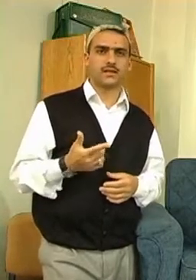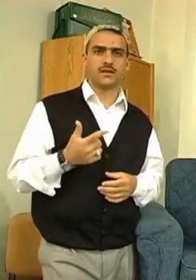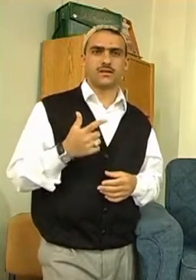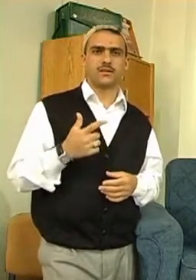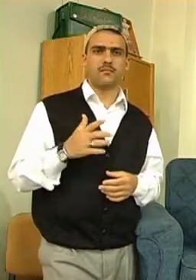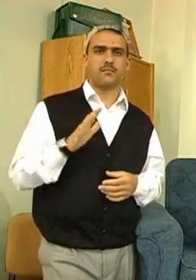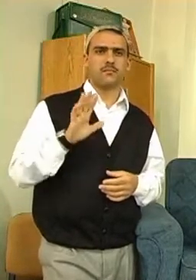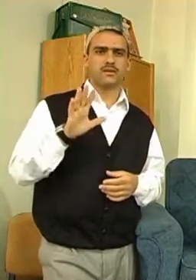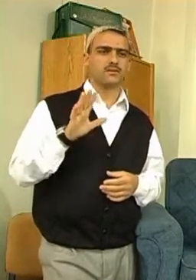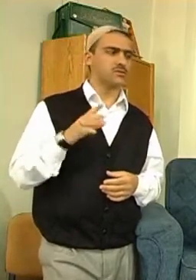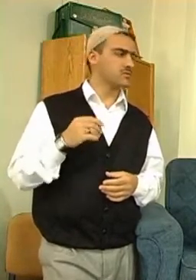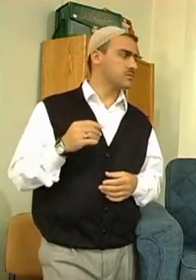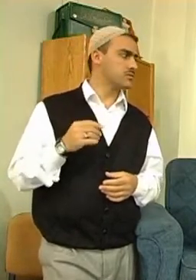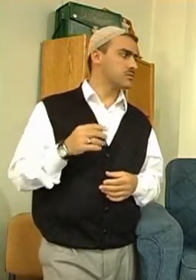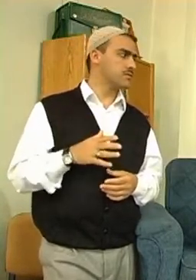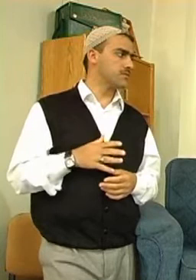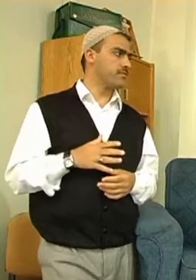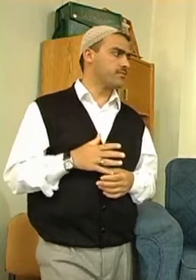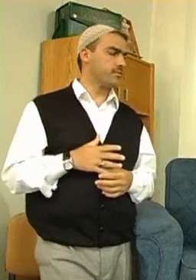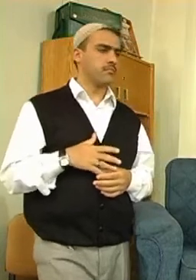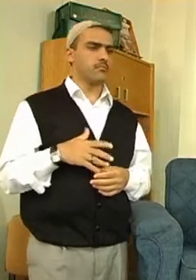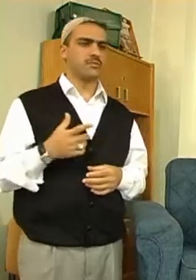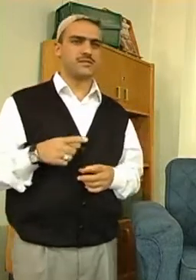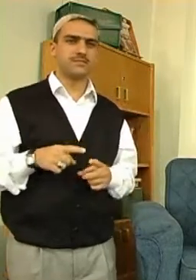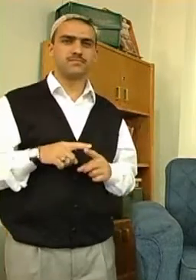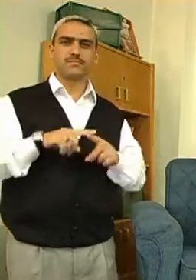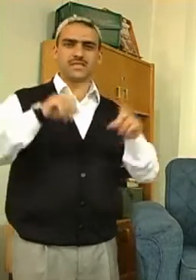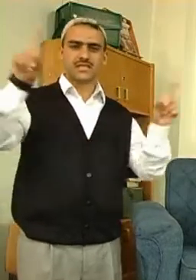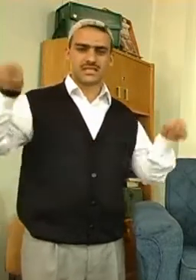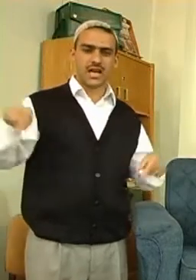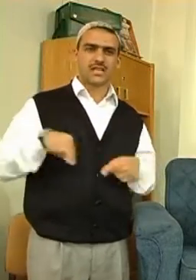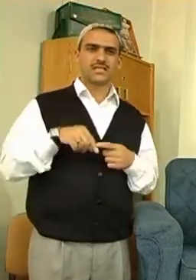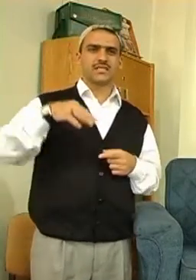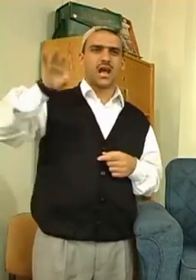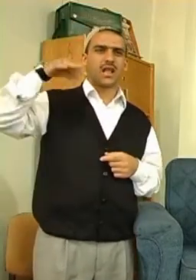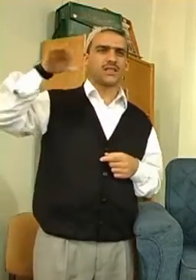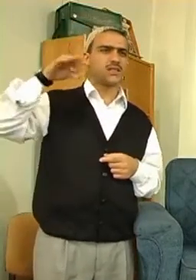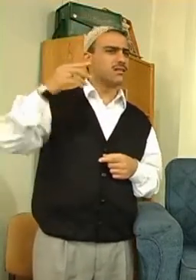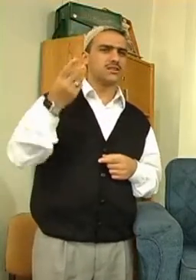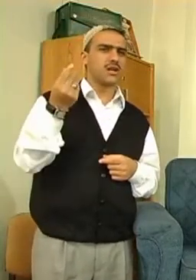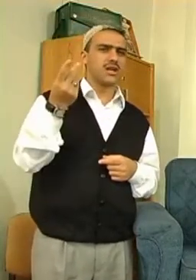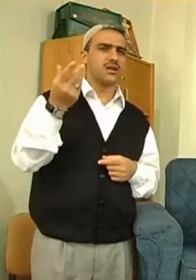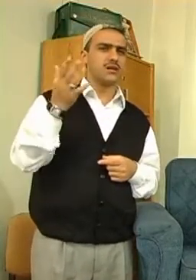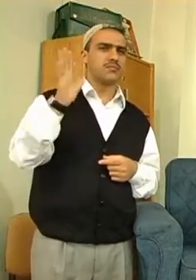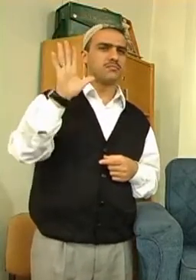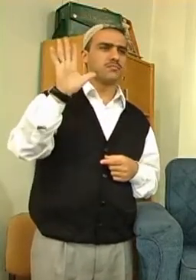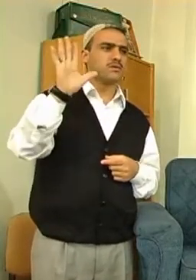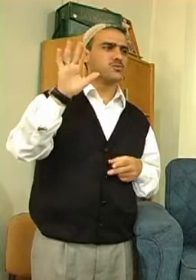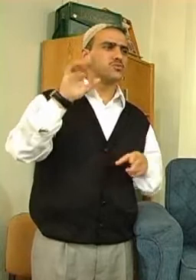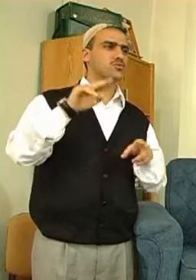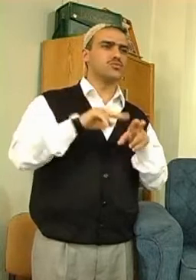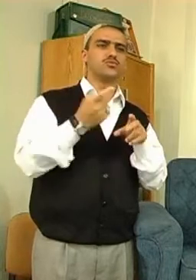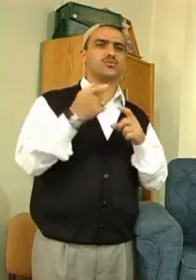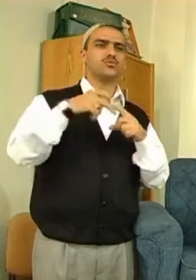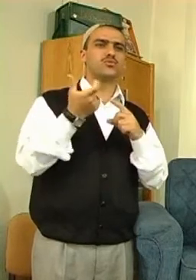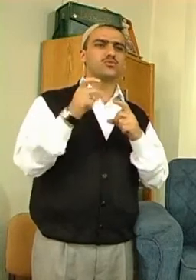sanat bulunuyor. Şimdi bugün bir sayfa kağıt kaç kuruş? Var mı bile? Kaç? 5 kuruş